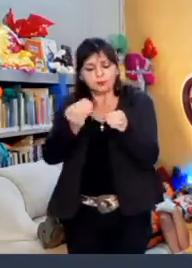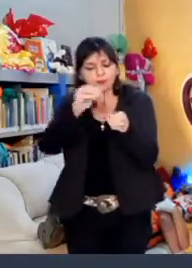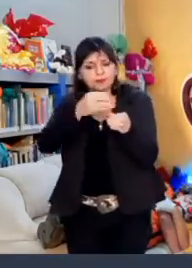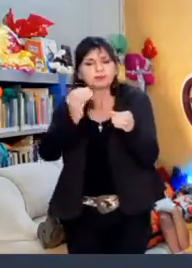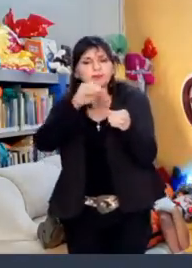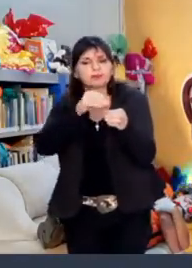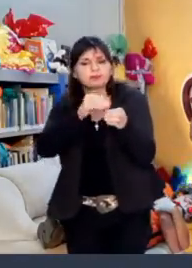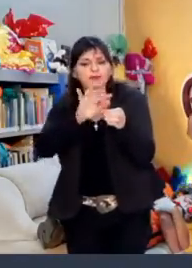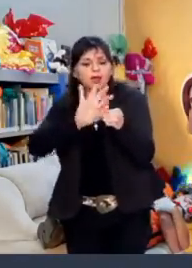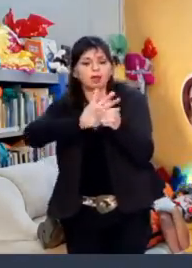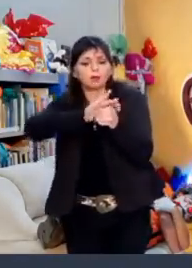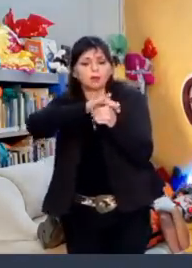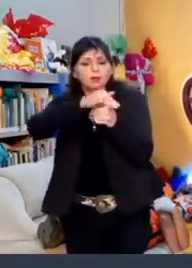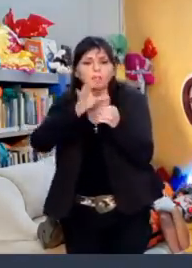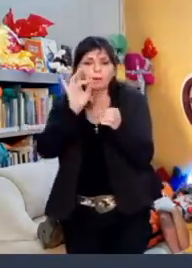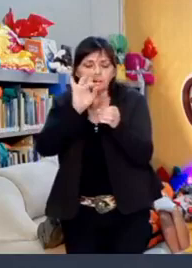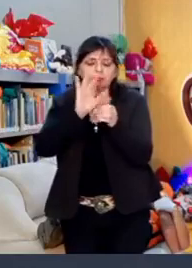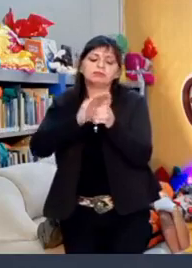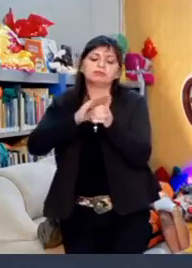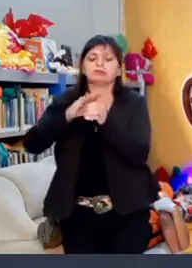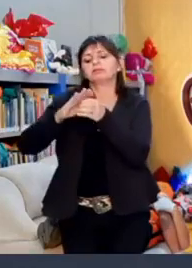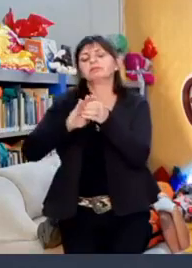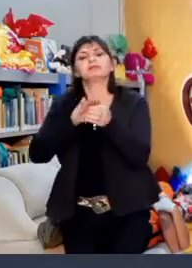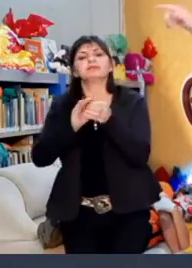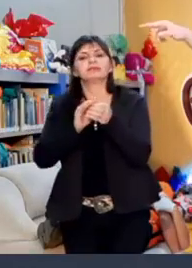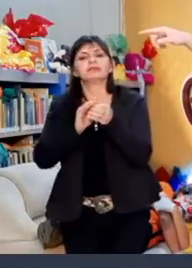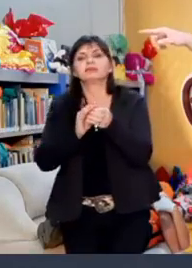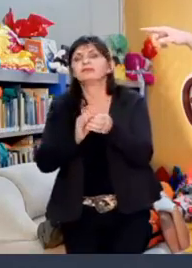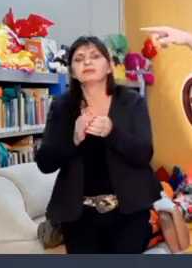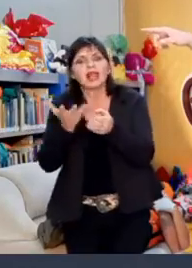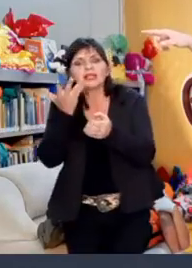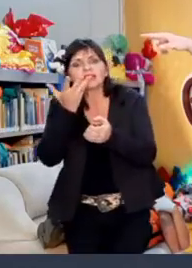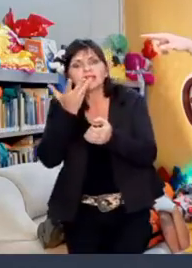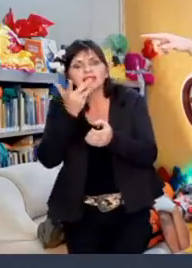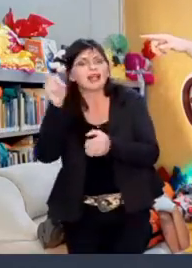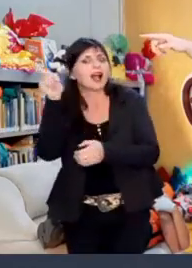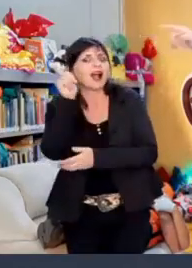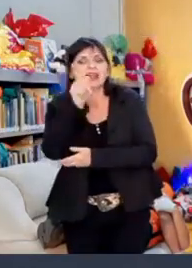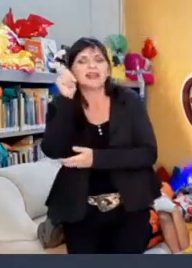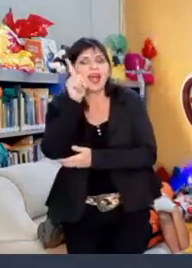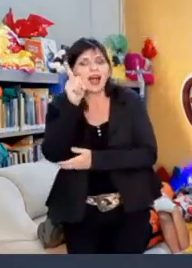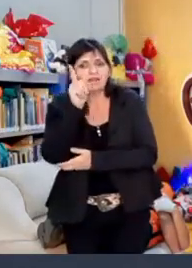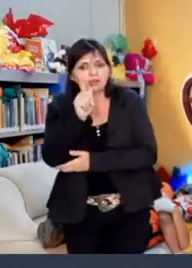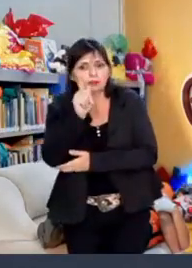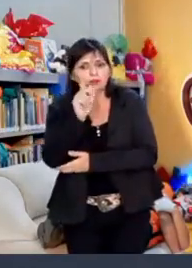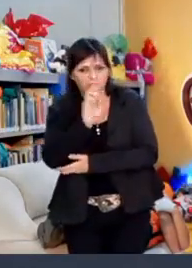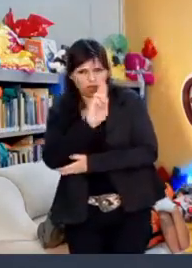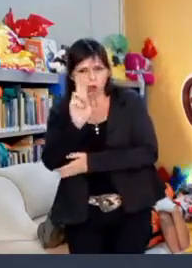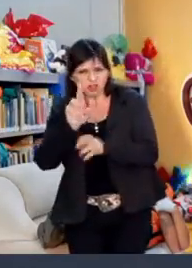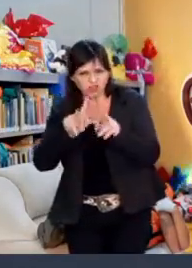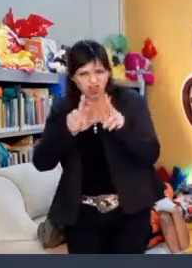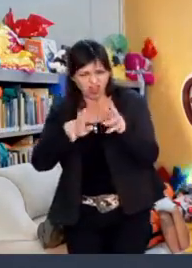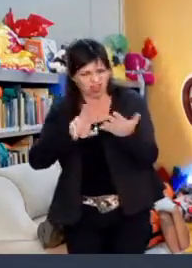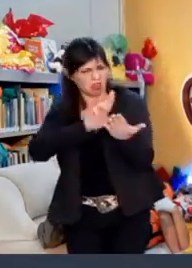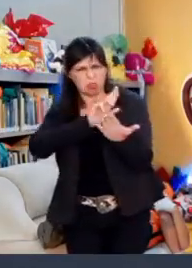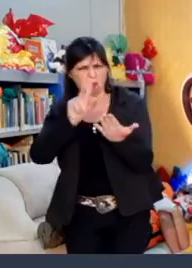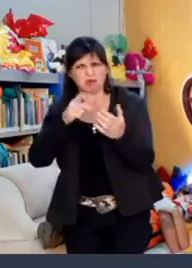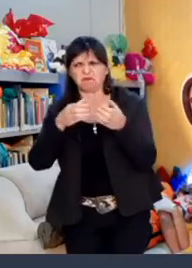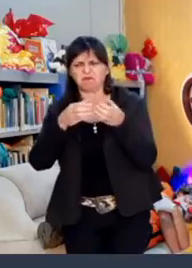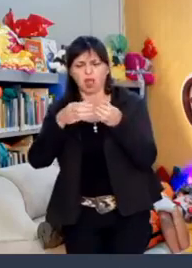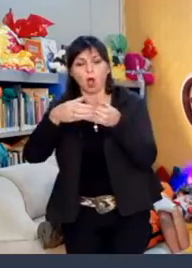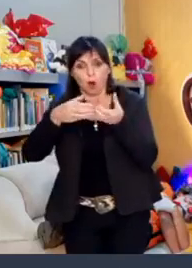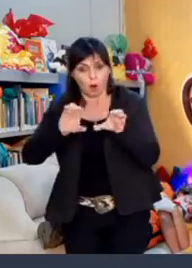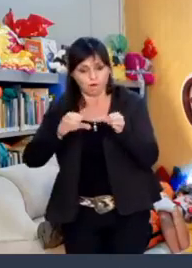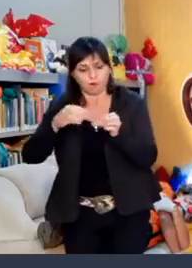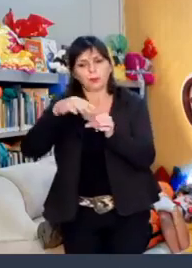cri-cri. Se alguém tem algum outro nome, bota nos comentários ali para nós. Quem já fez isso,